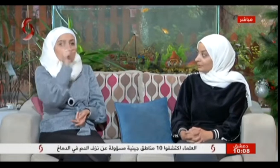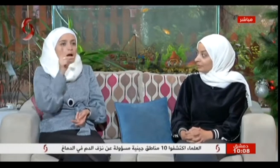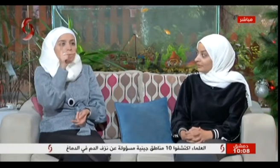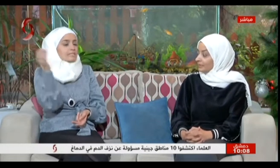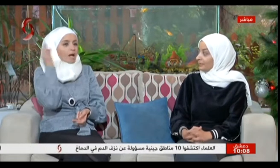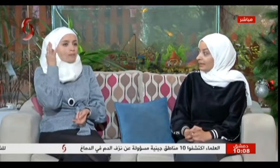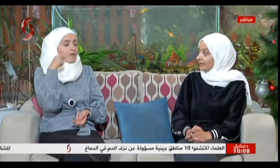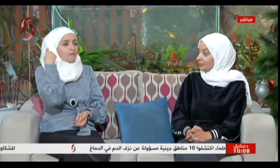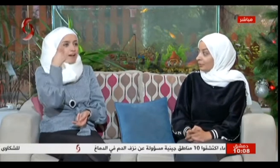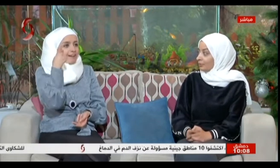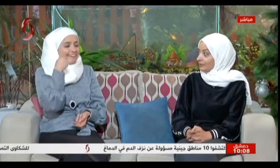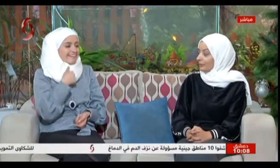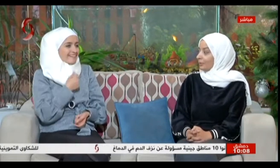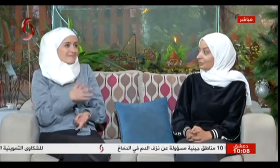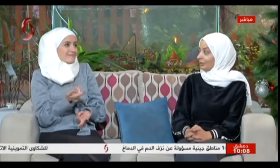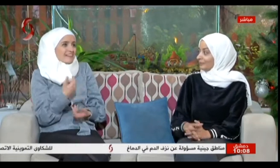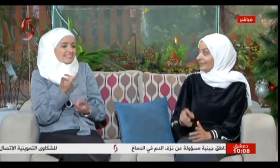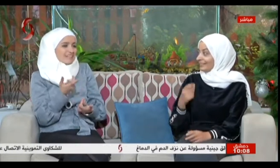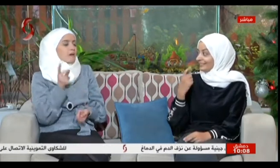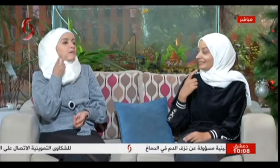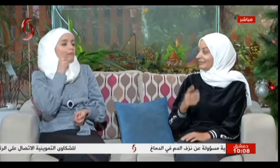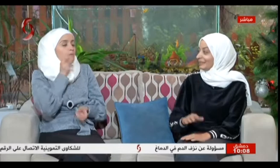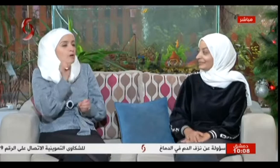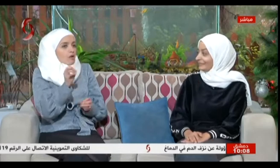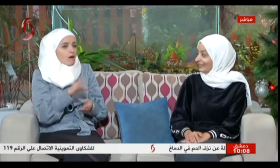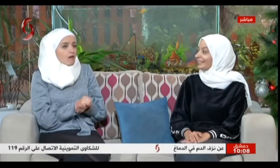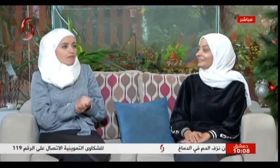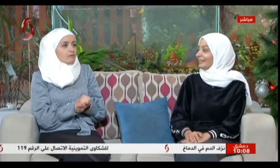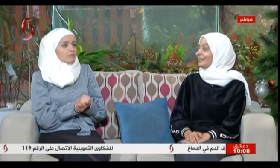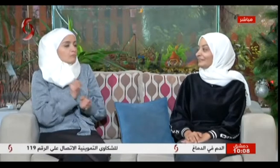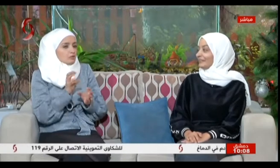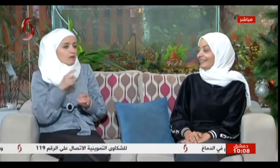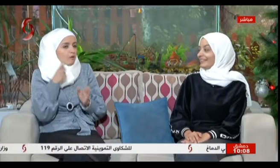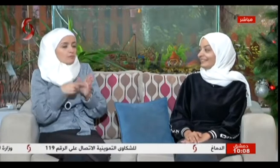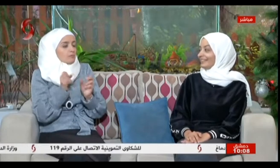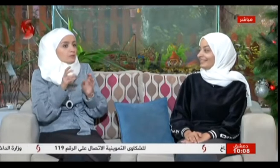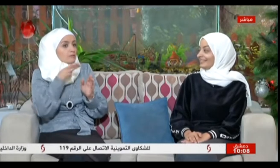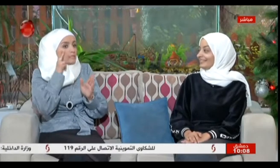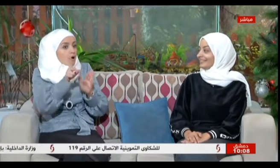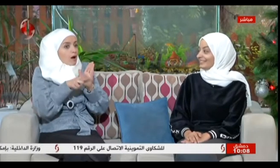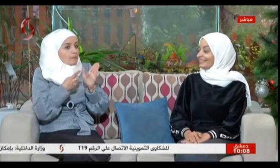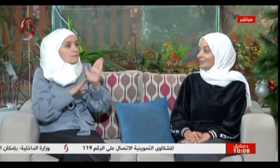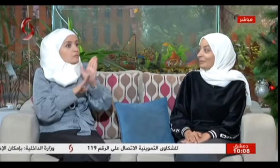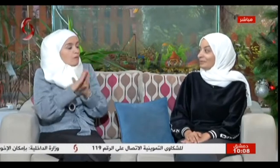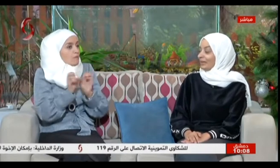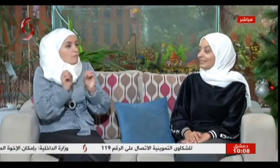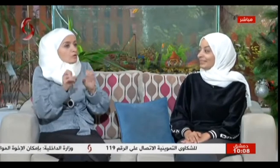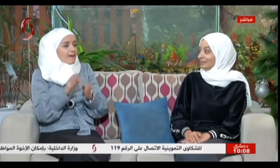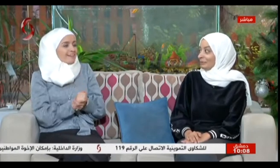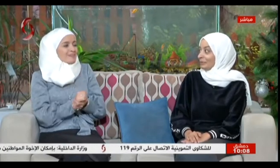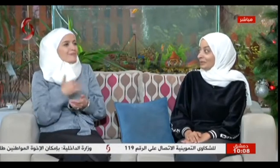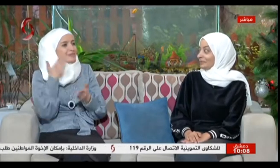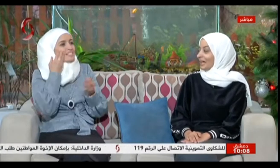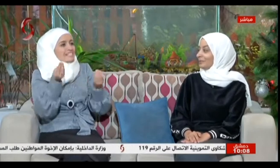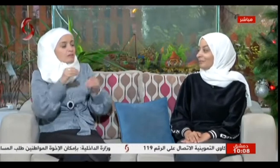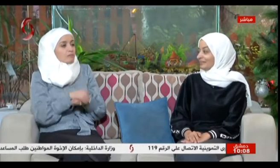صم وبالماجستير، باين إنه سامعة وإنه عم تقري لغة شفايف. ف تماما. وحتى